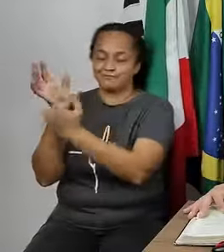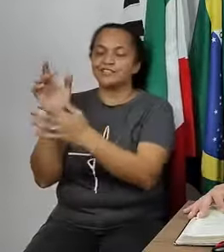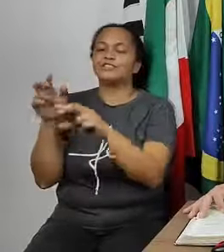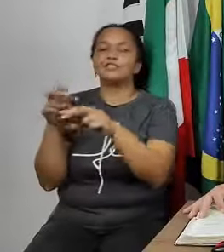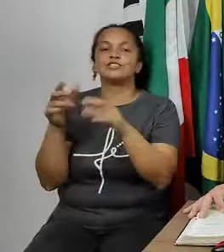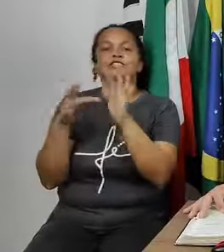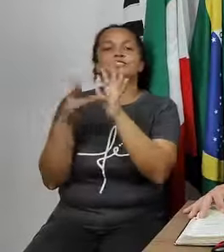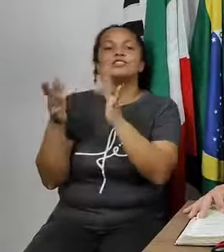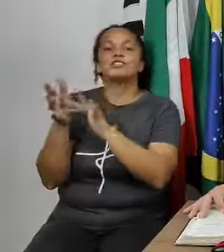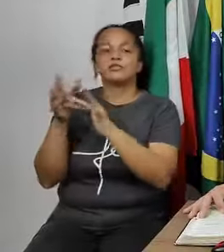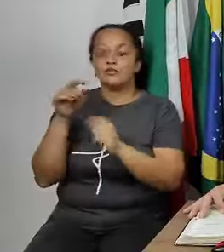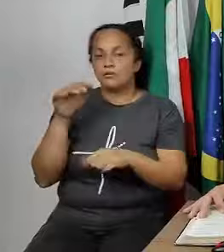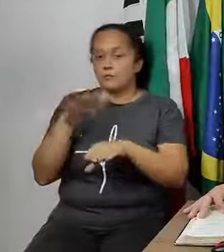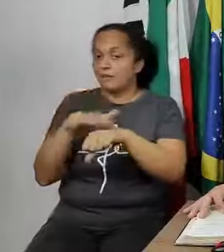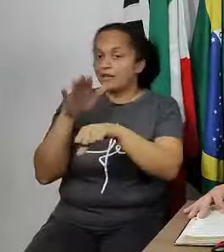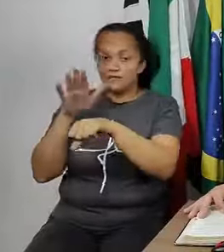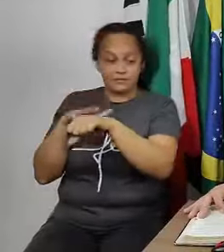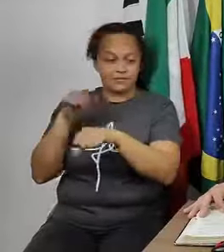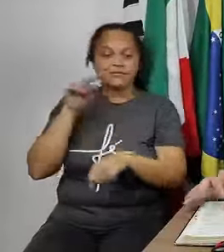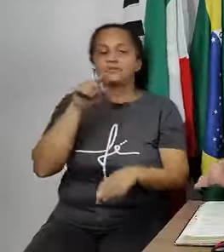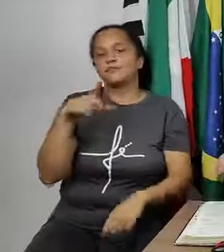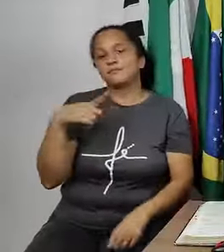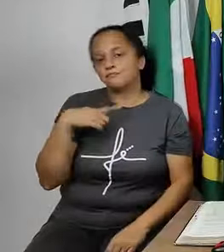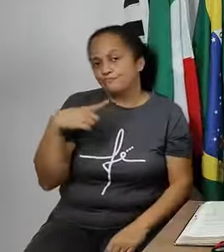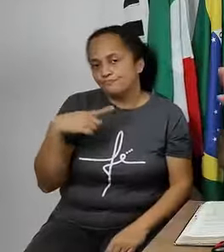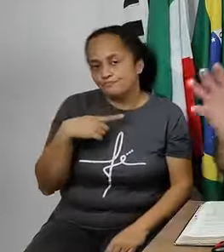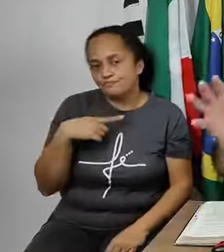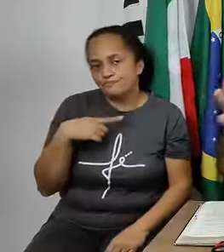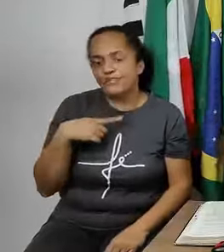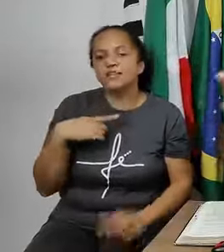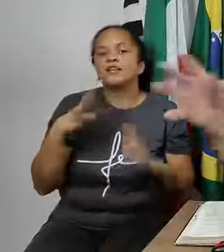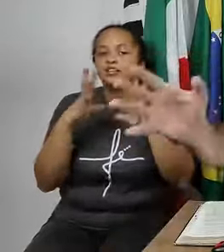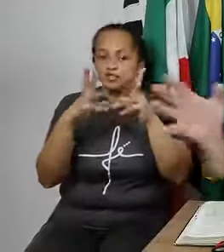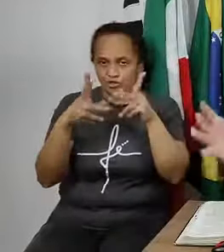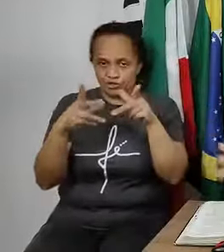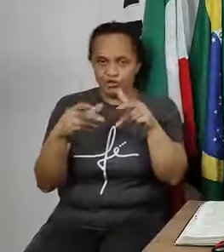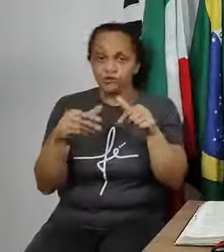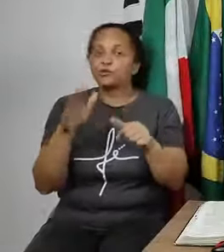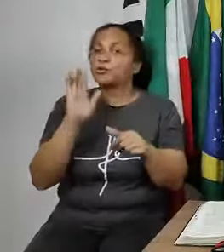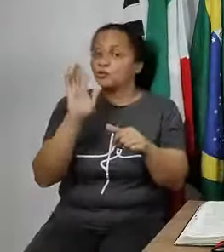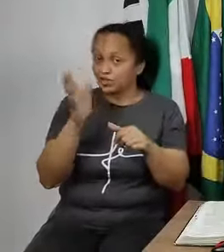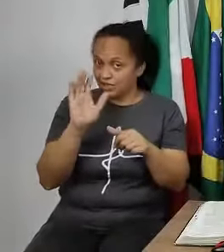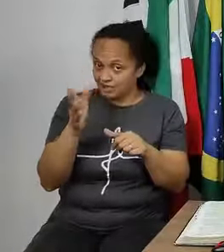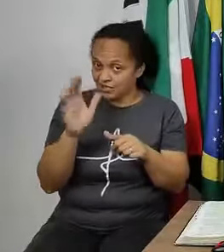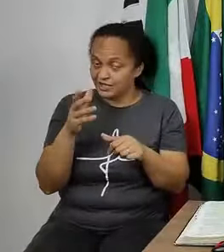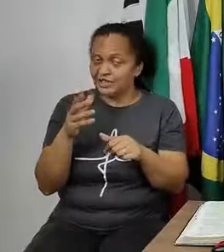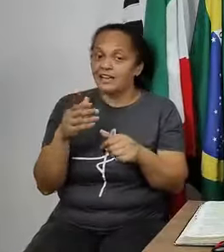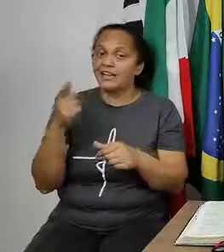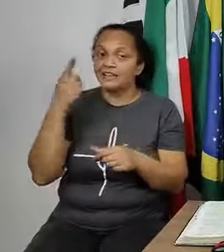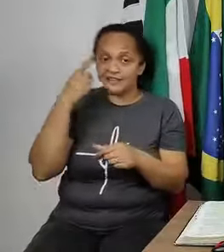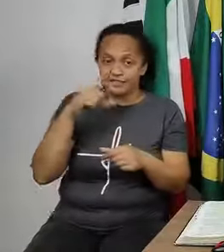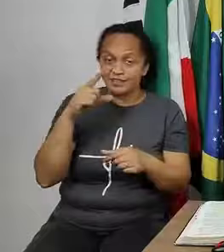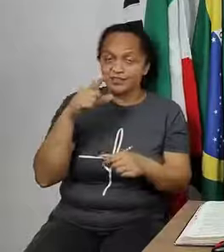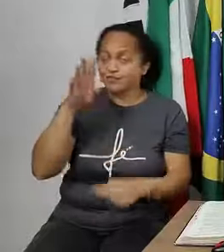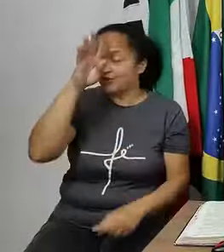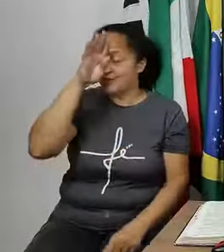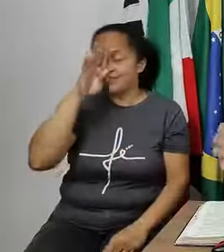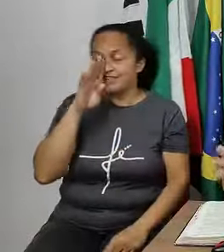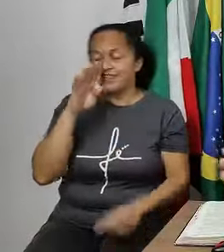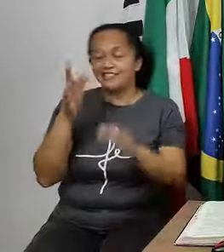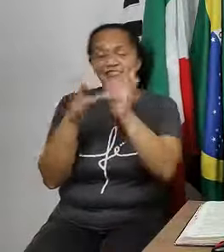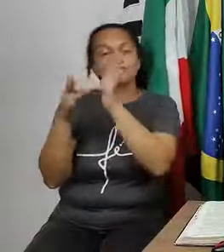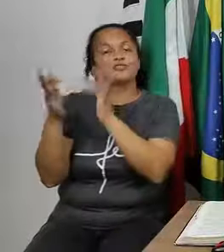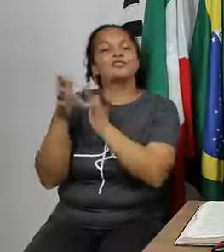mundo. Mais entendimento você vai ter de tudo aquilo que te foi dado gratuitamente em Cristo. E a